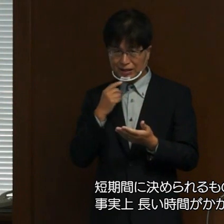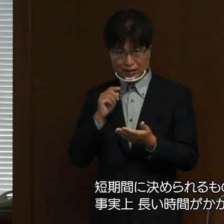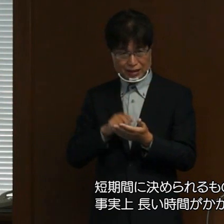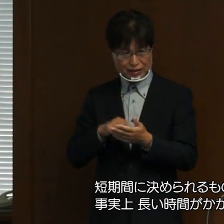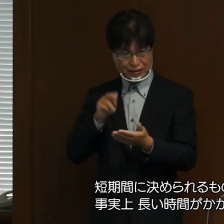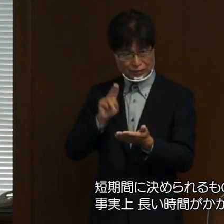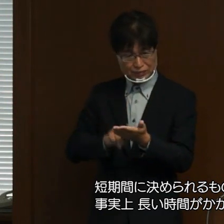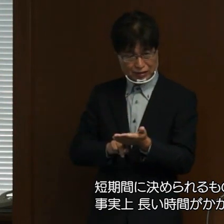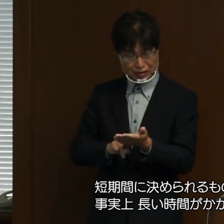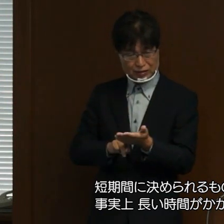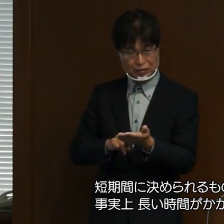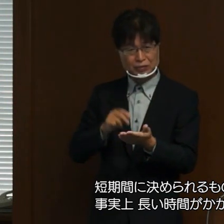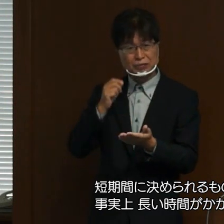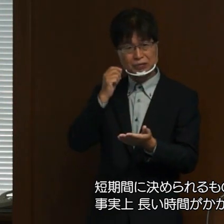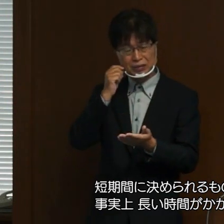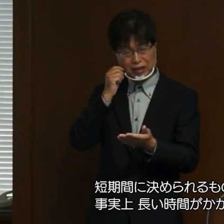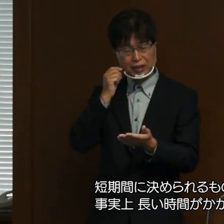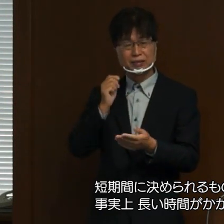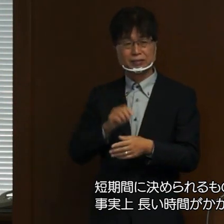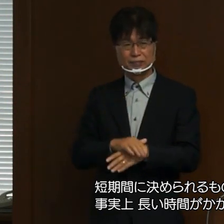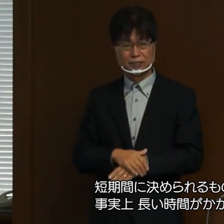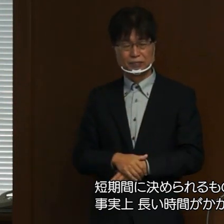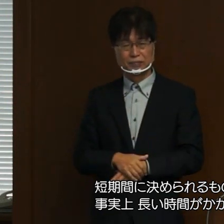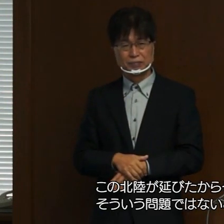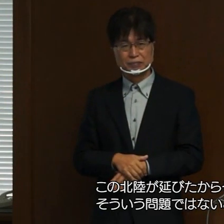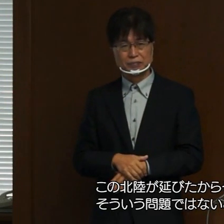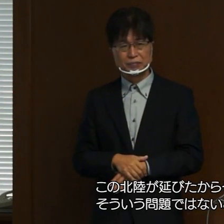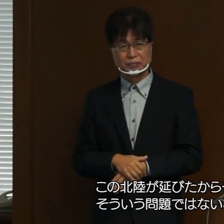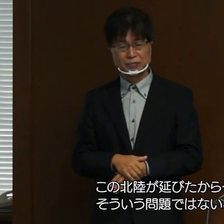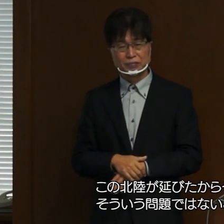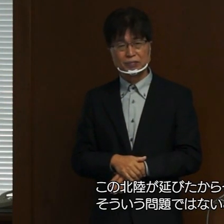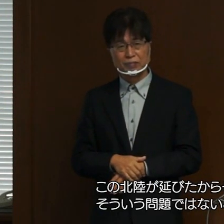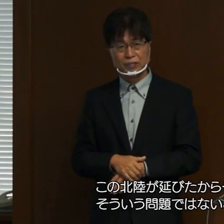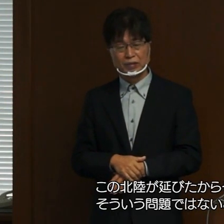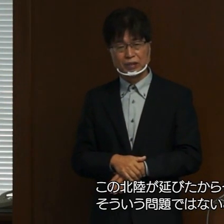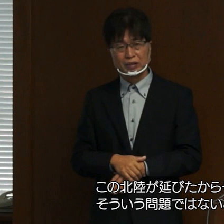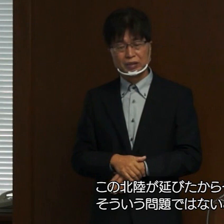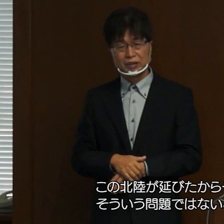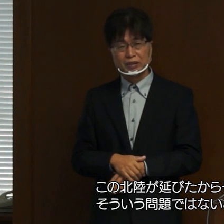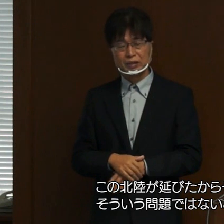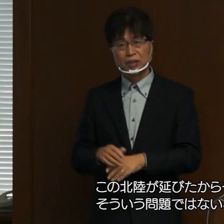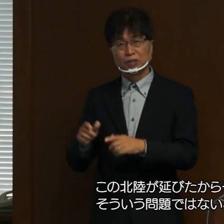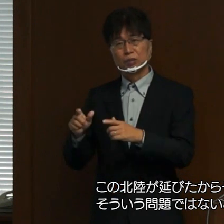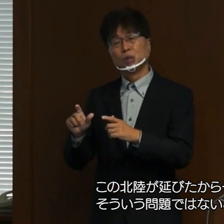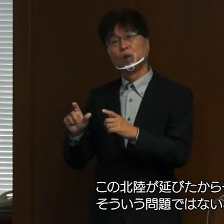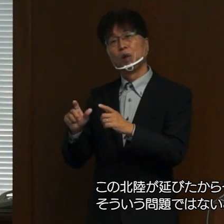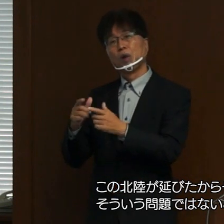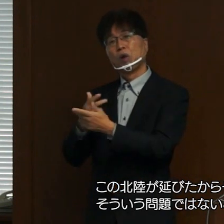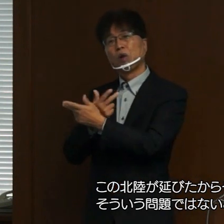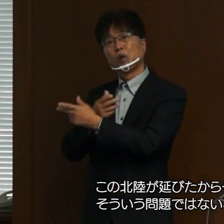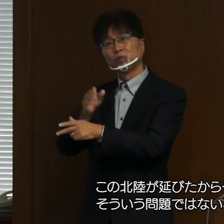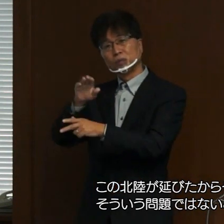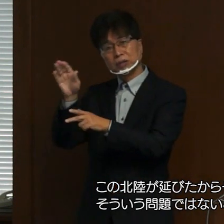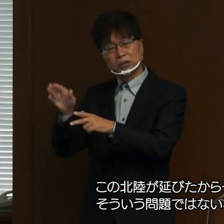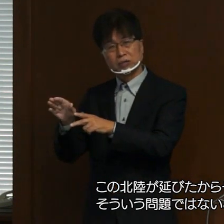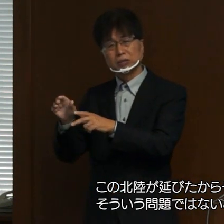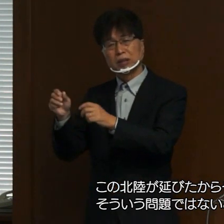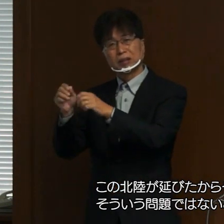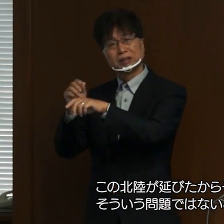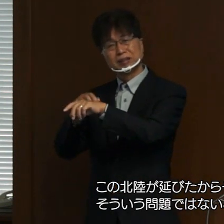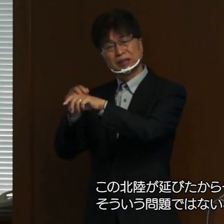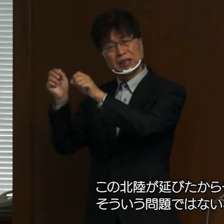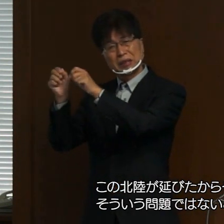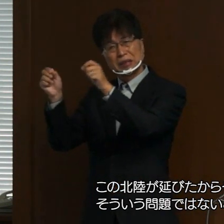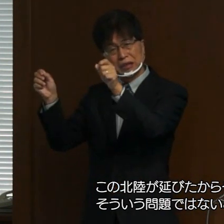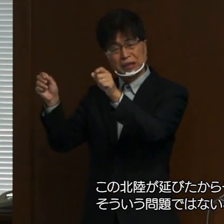上長い時間がかかるというふうに思っているので、この北陸が伸びたからその間にというようなそういう問題では